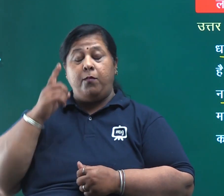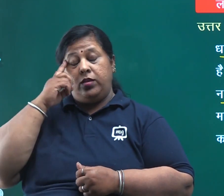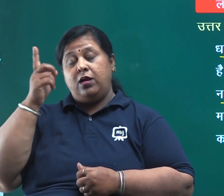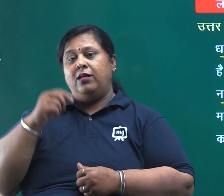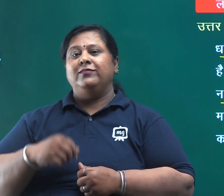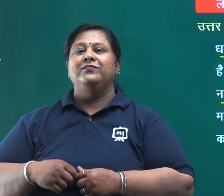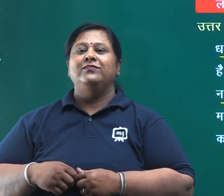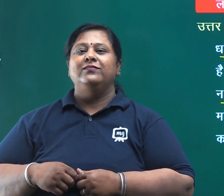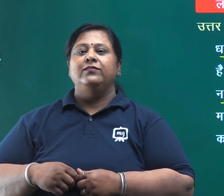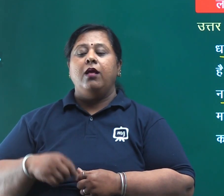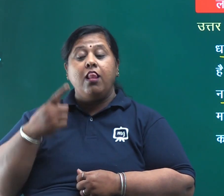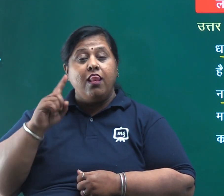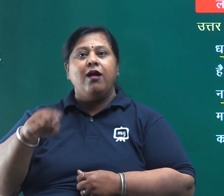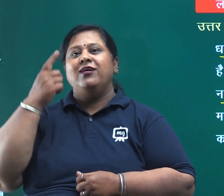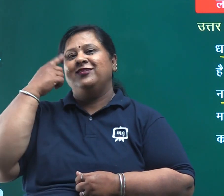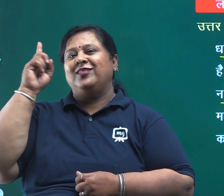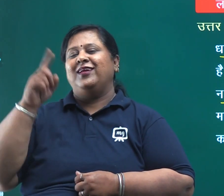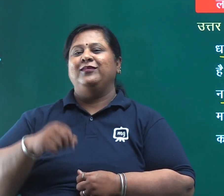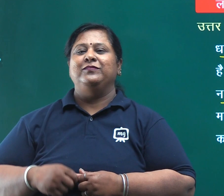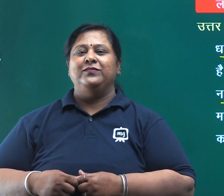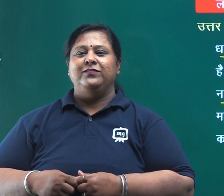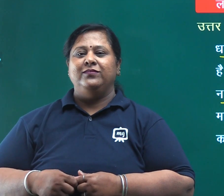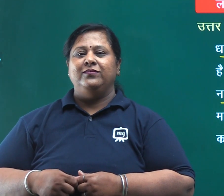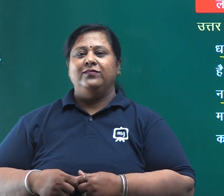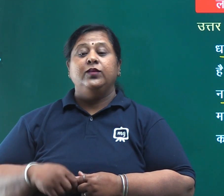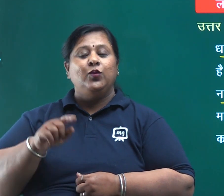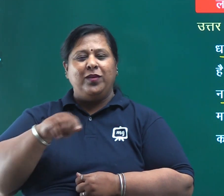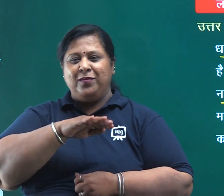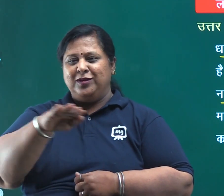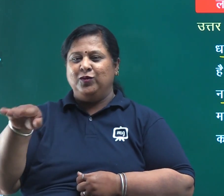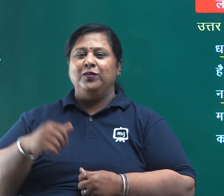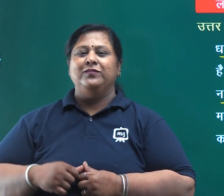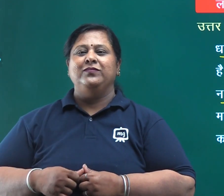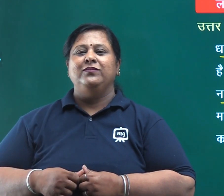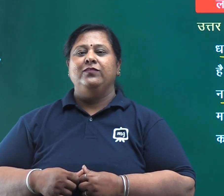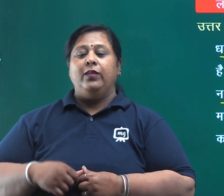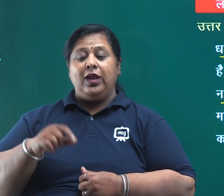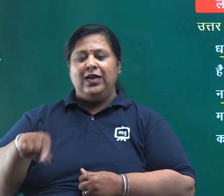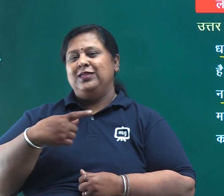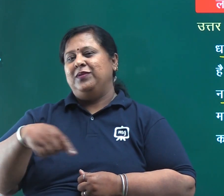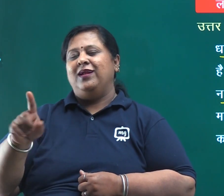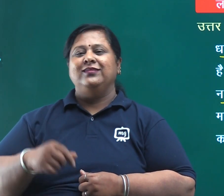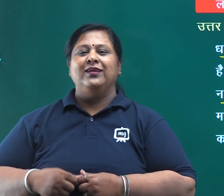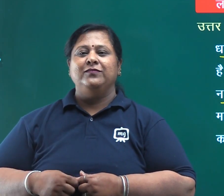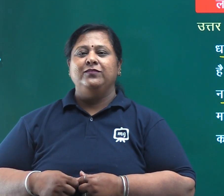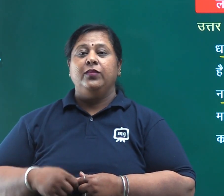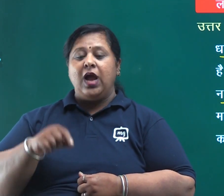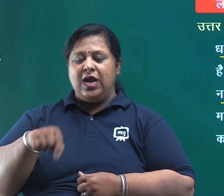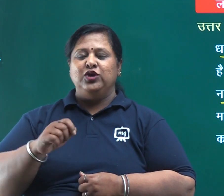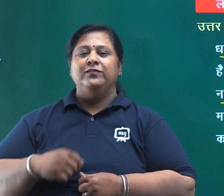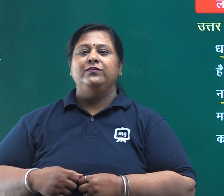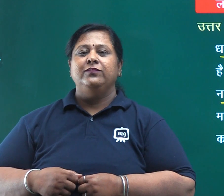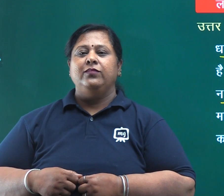पता लगा सकते हैं। तो प्यारे बच्चों, इस प्रकार से